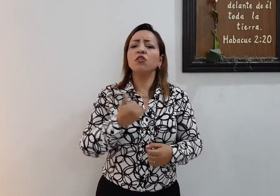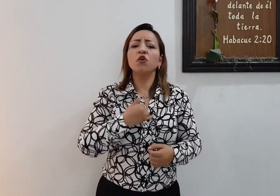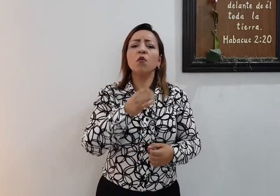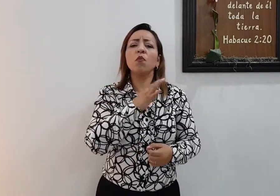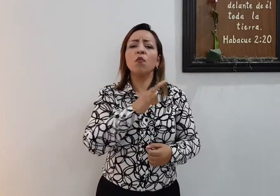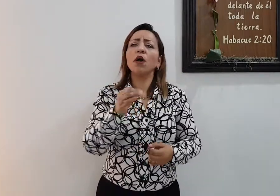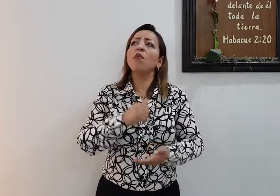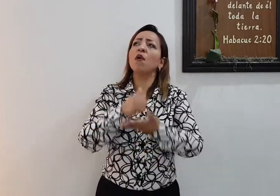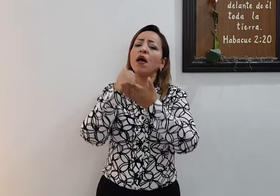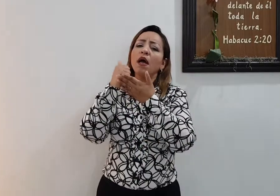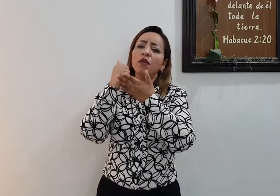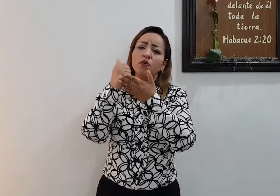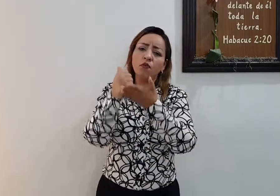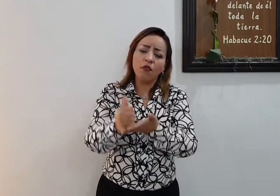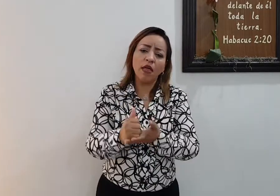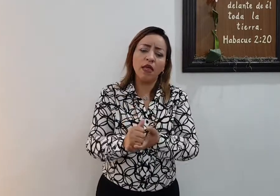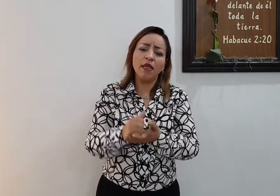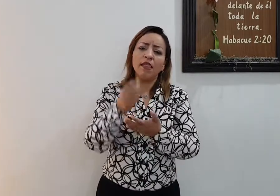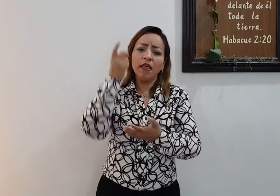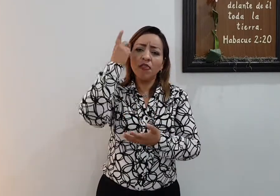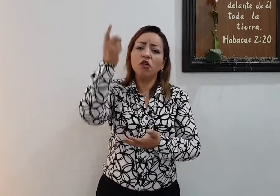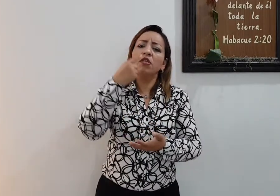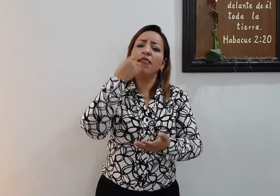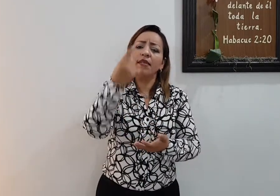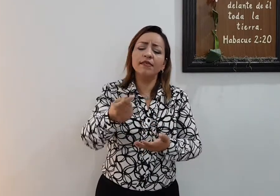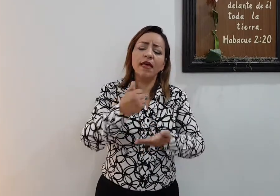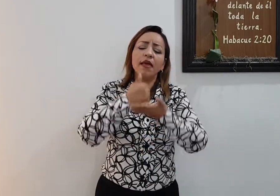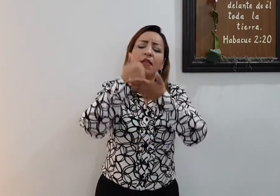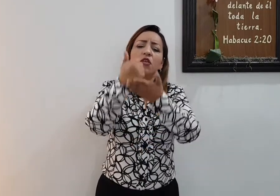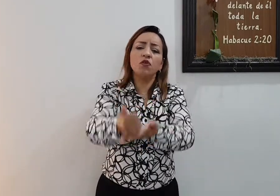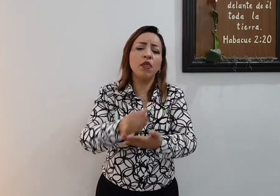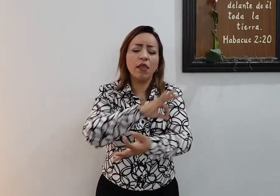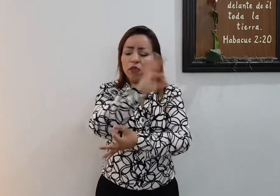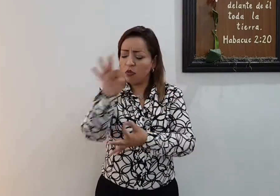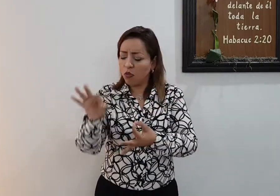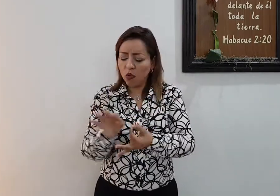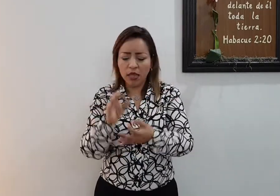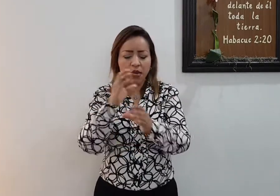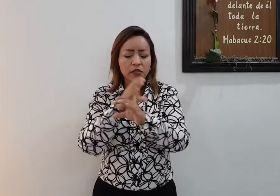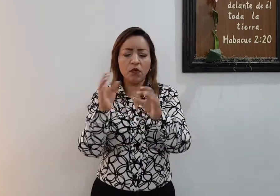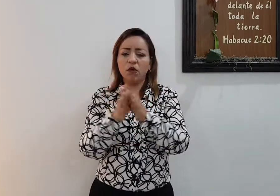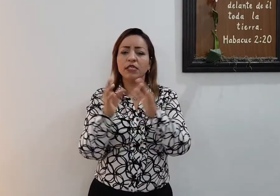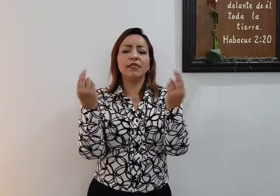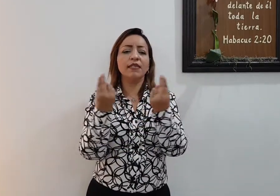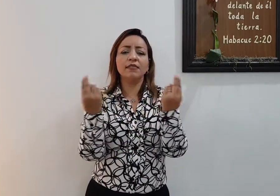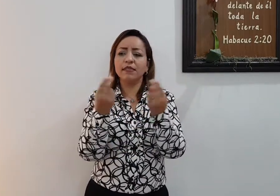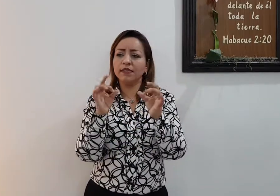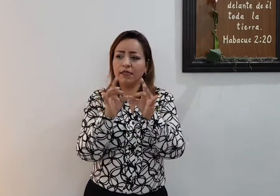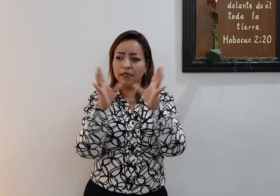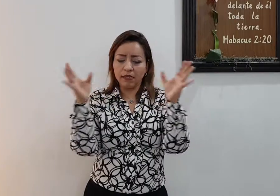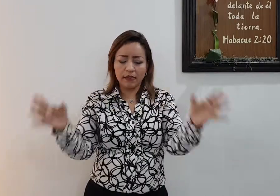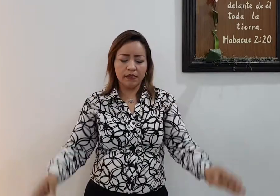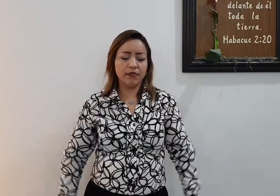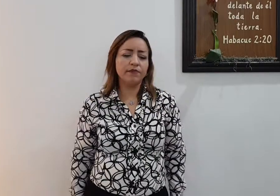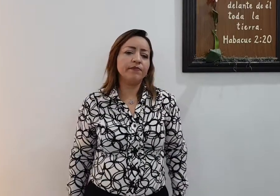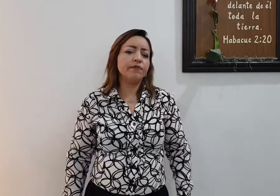acérquese al Señor, hermano. Es lo que Dios quiere. Por eso he de orar sin cesar he de perseverar en la